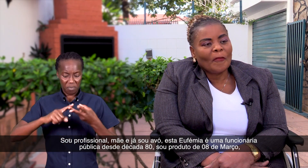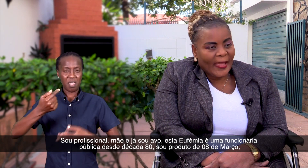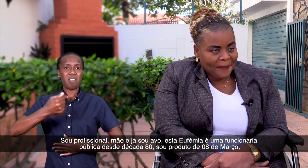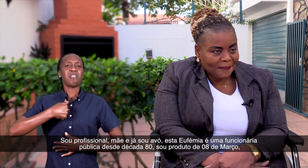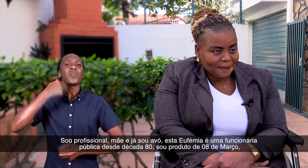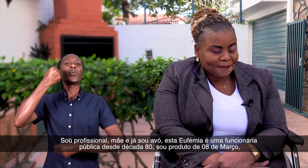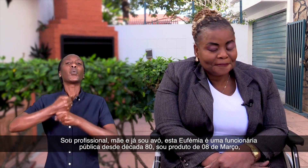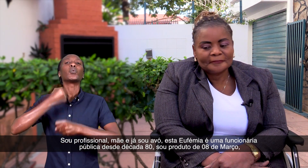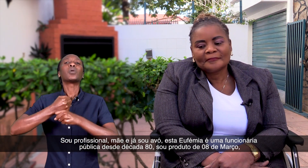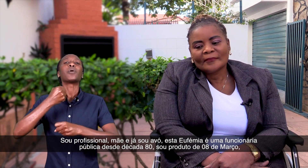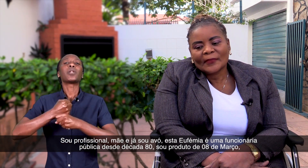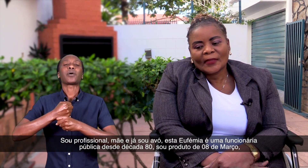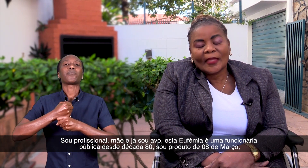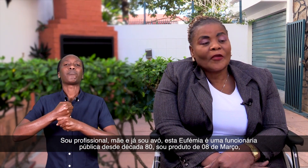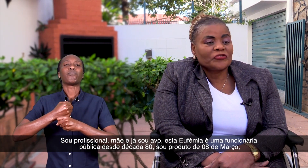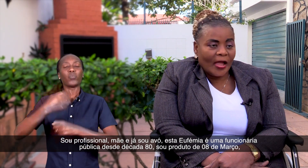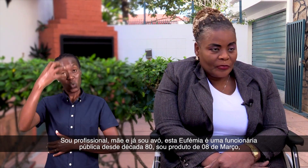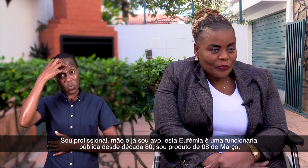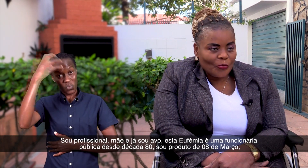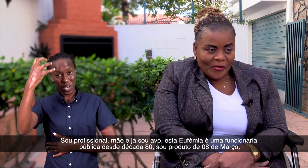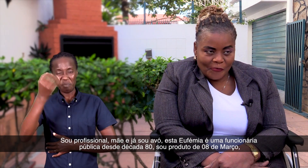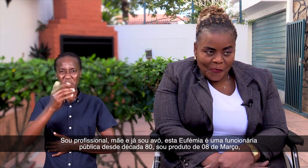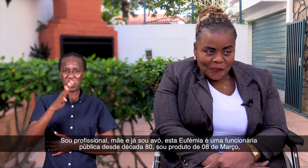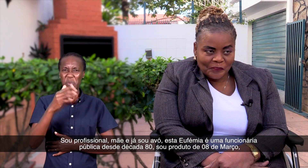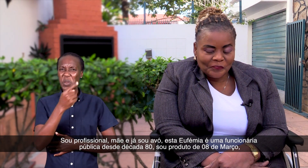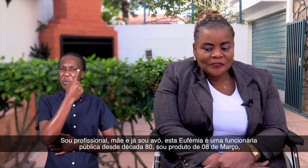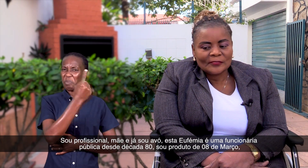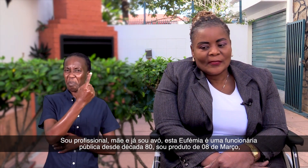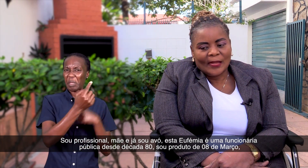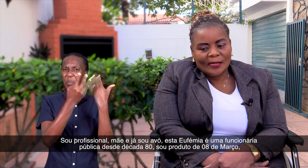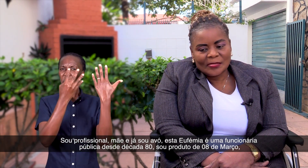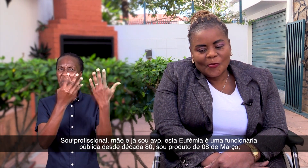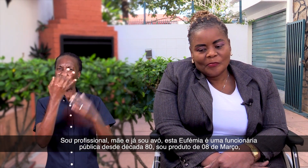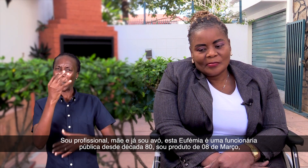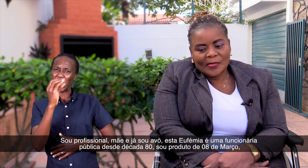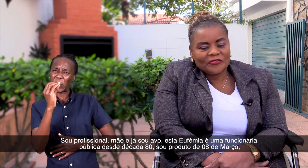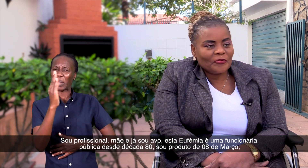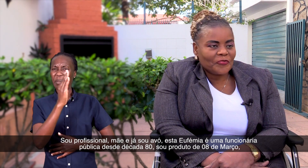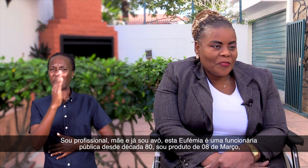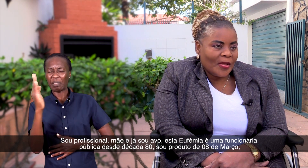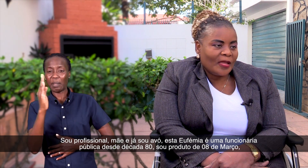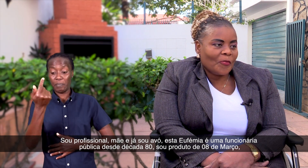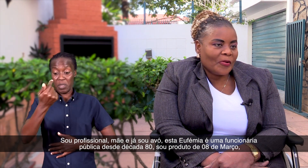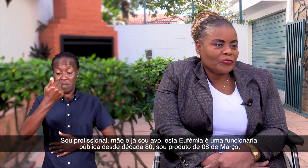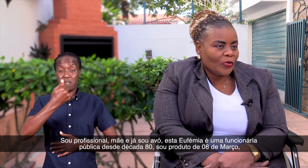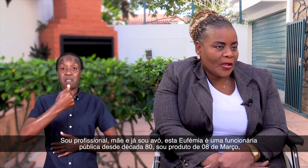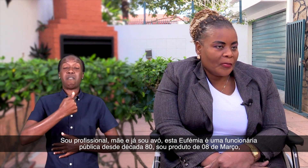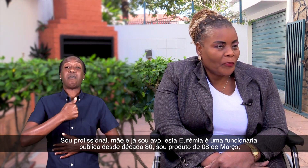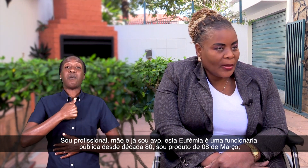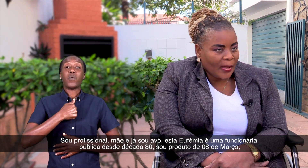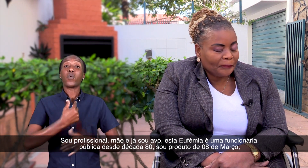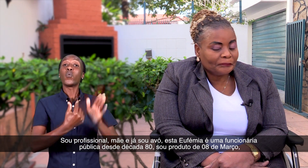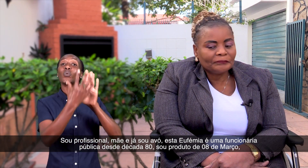Eu sou mãe. Eu já sou avó. Então, esta Eufêmia é uma